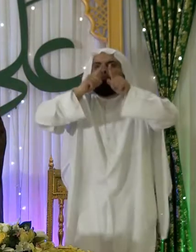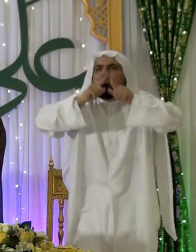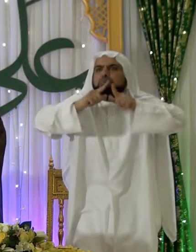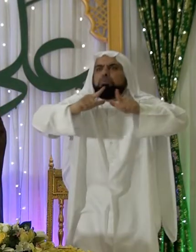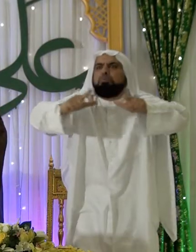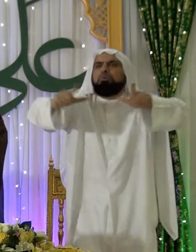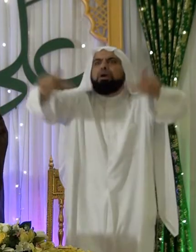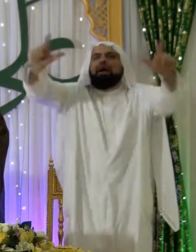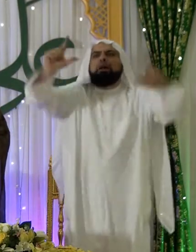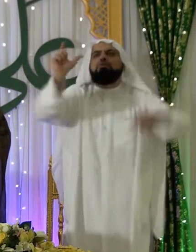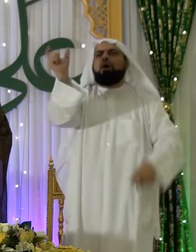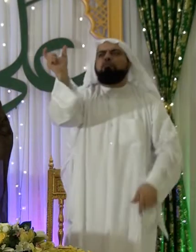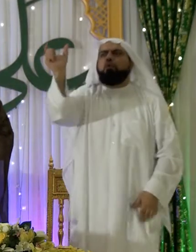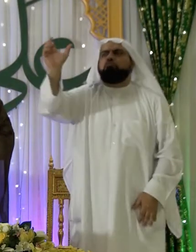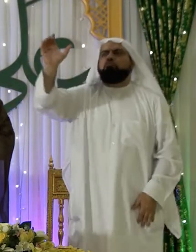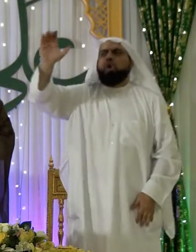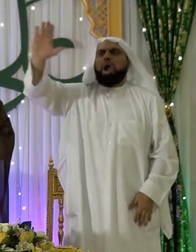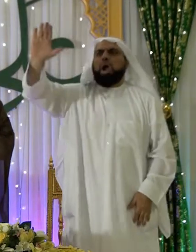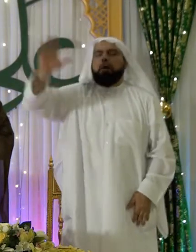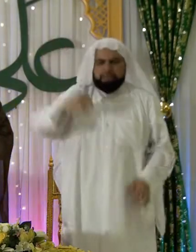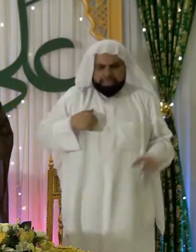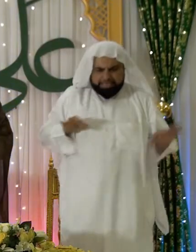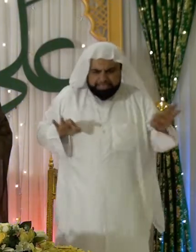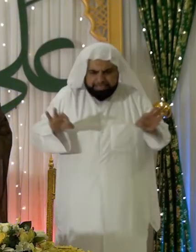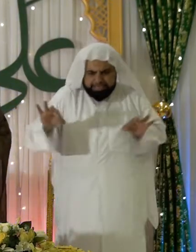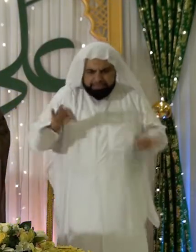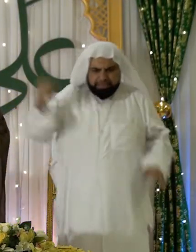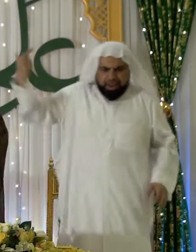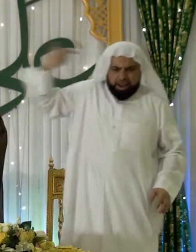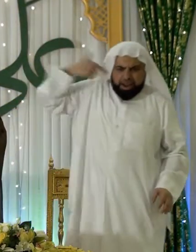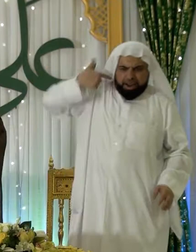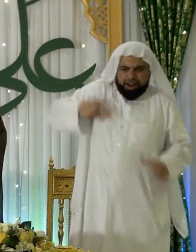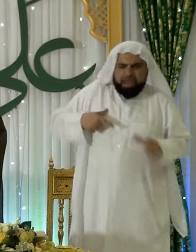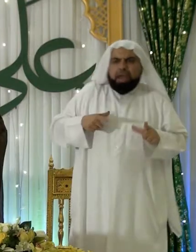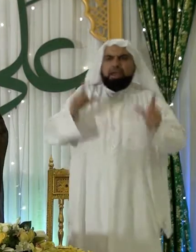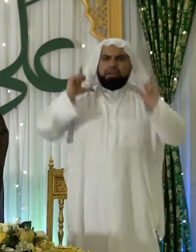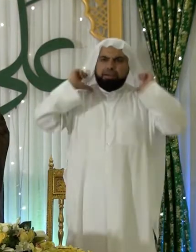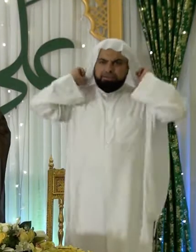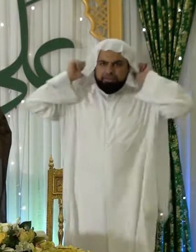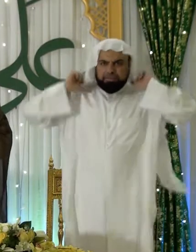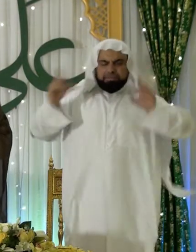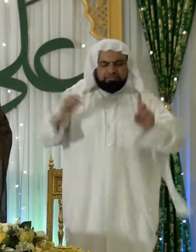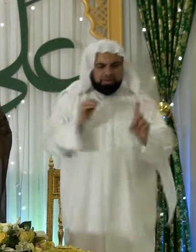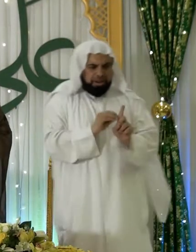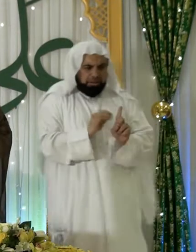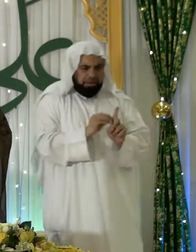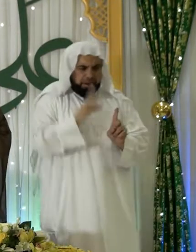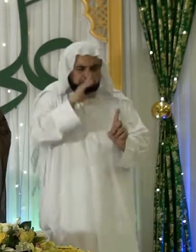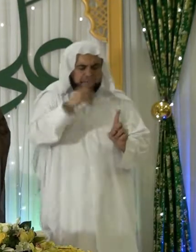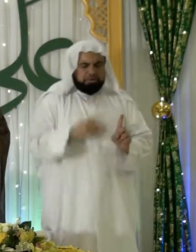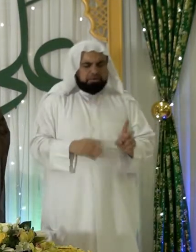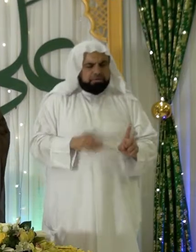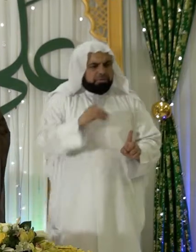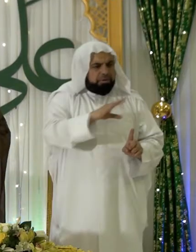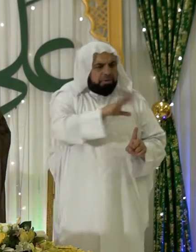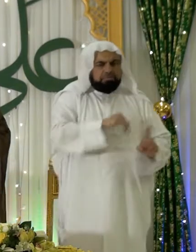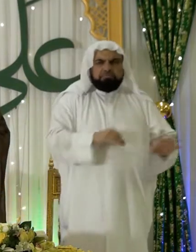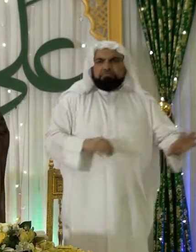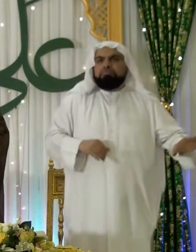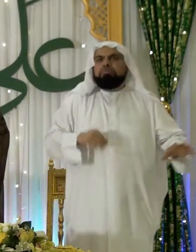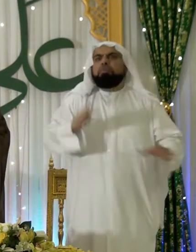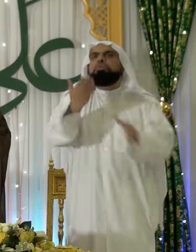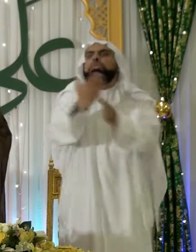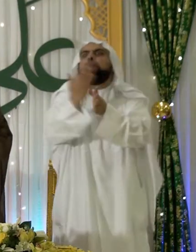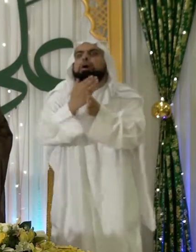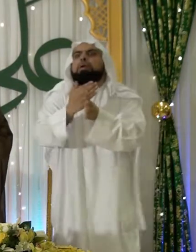ليأخذ رسول الله صلى الله عليه وآله بيد علي، حينما